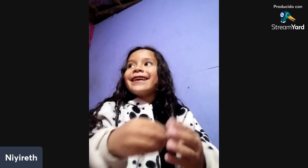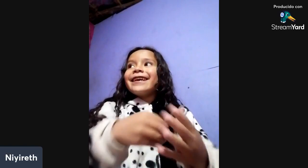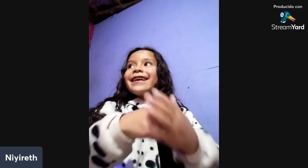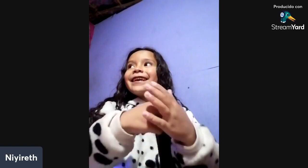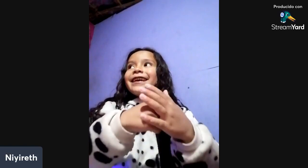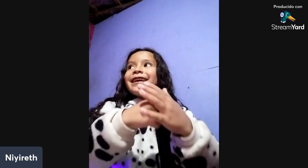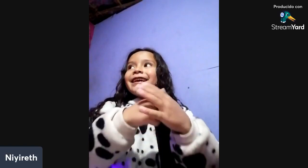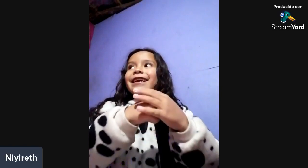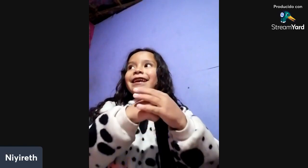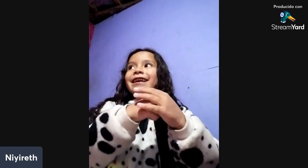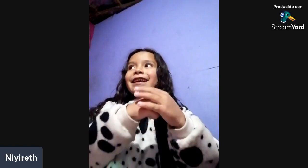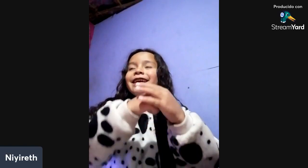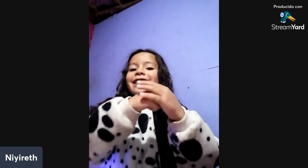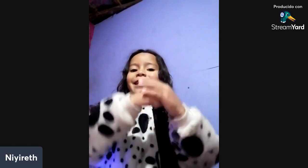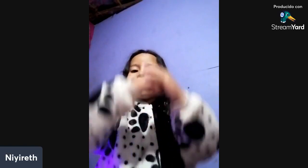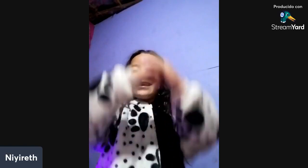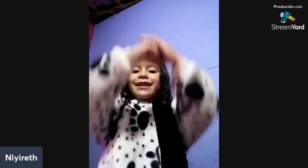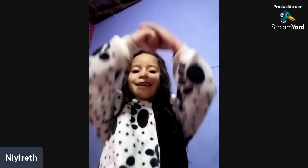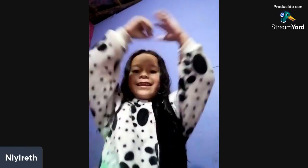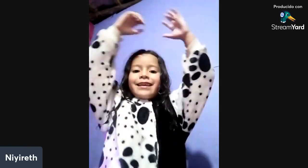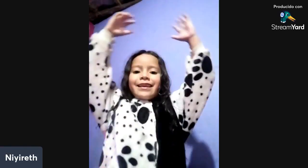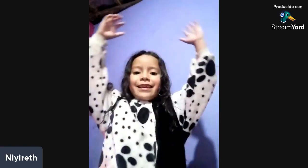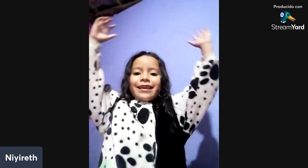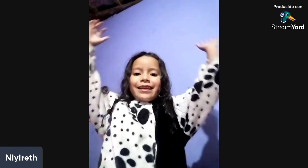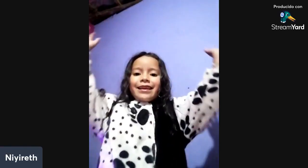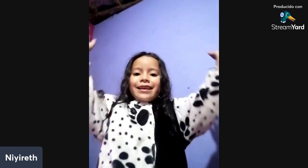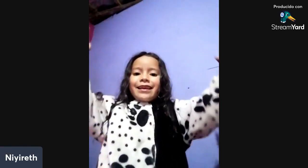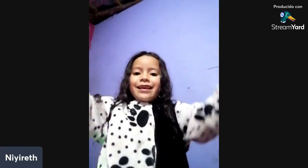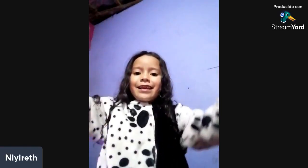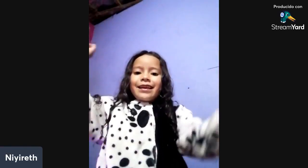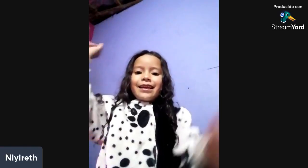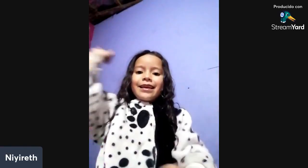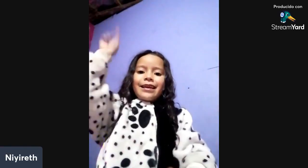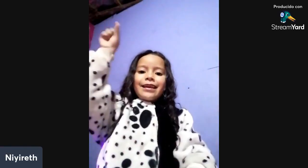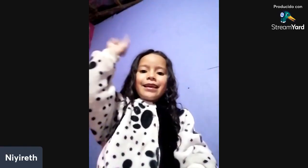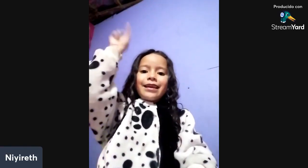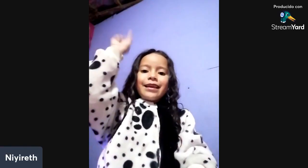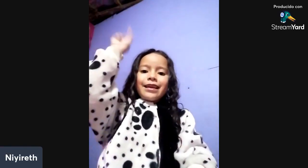Sí. Listo, empieza. Ya. Entonces, en la mañana.